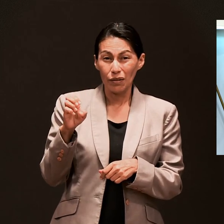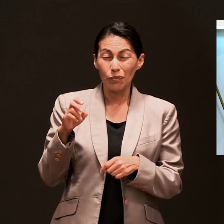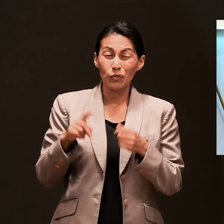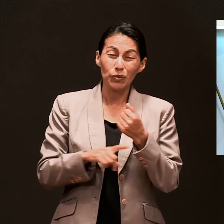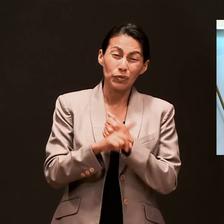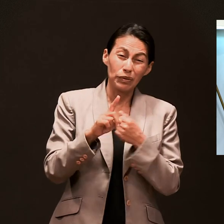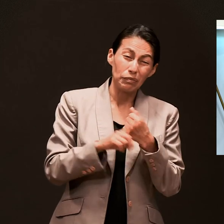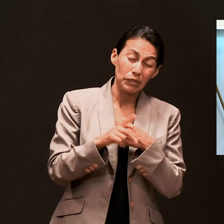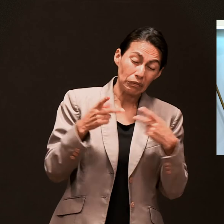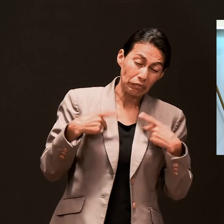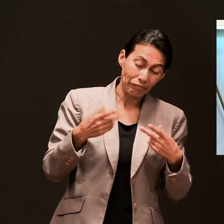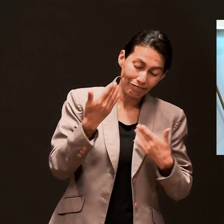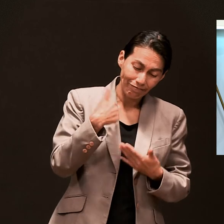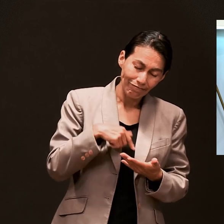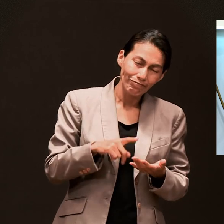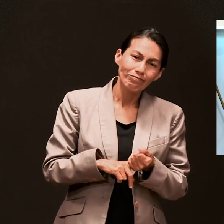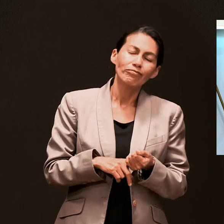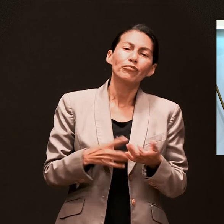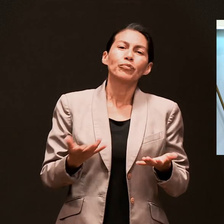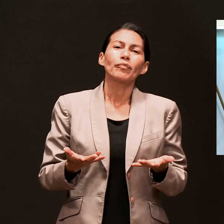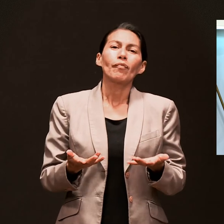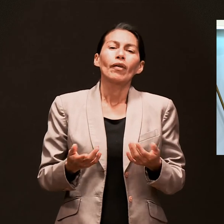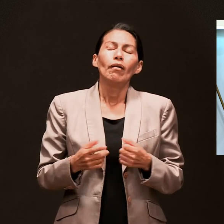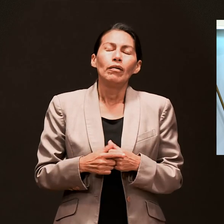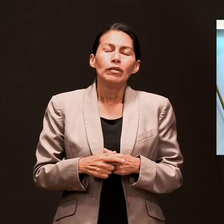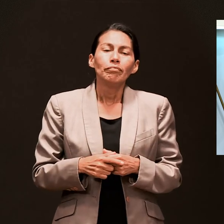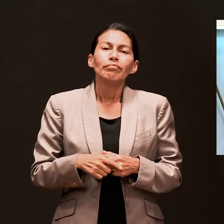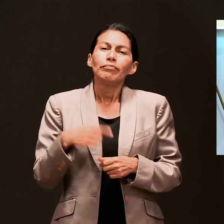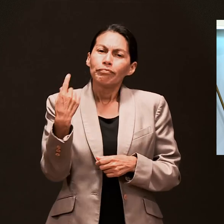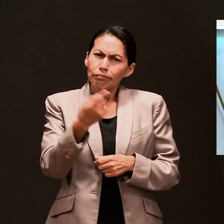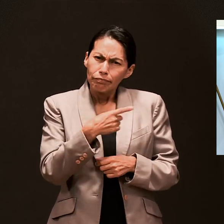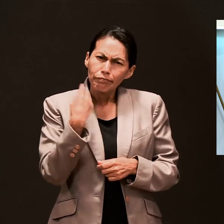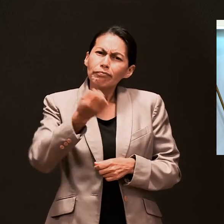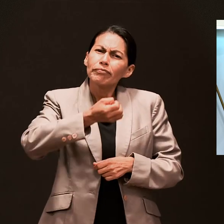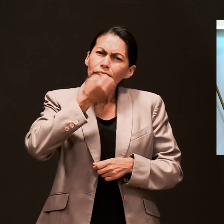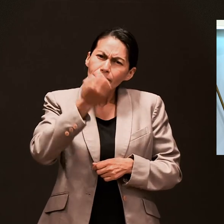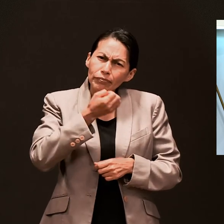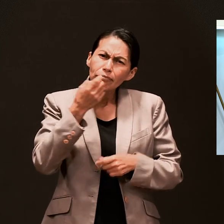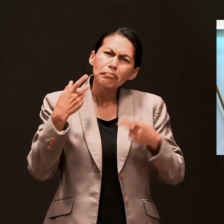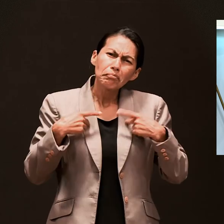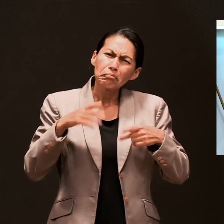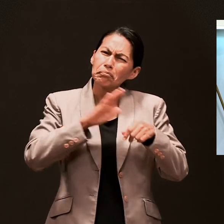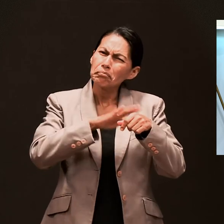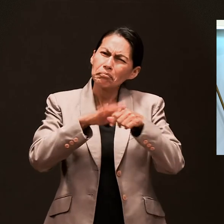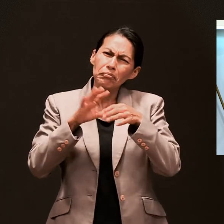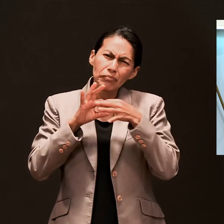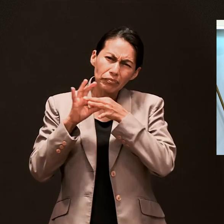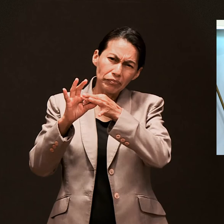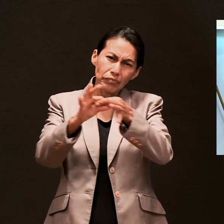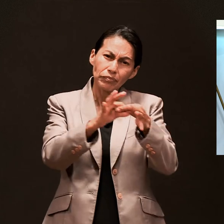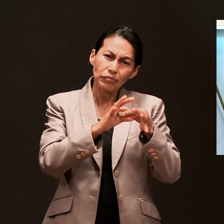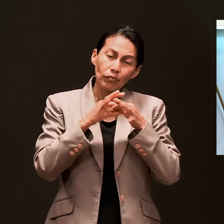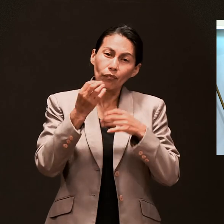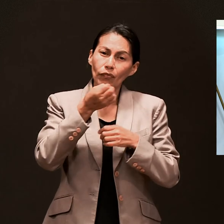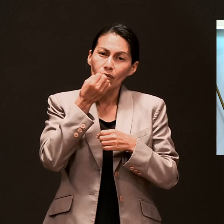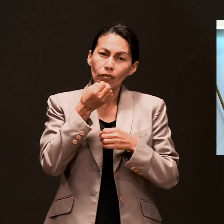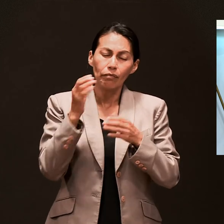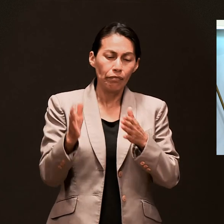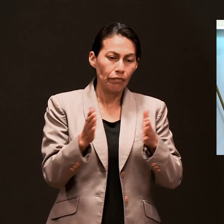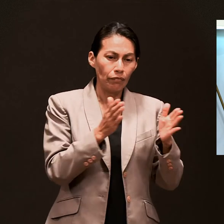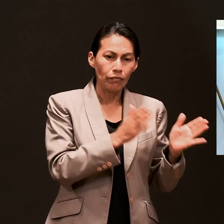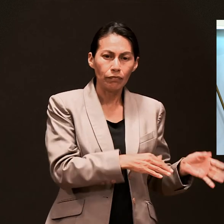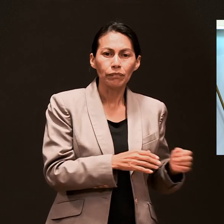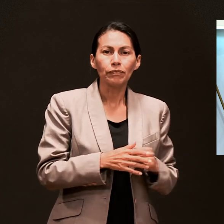personalidad feliz y nos unimos a ti en oración y mucha gente va a estar orando contigo